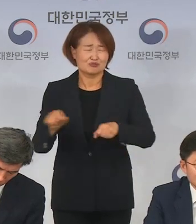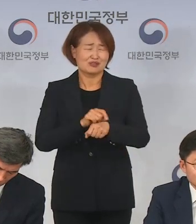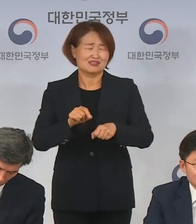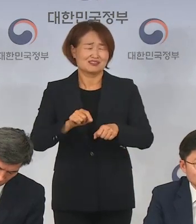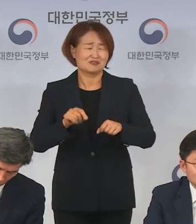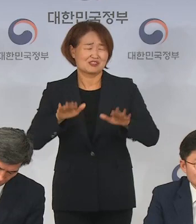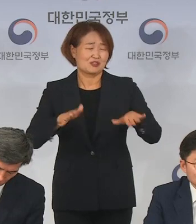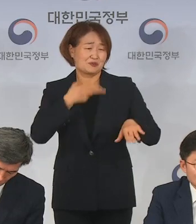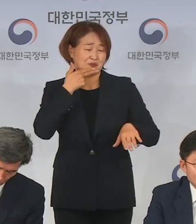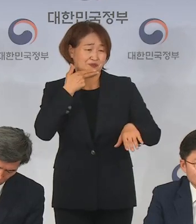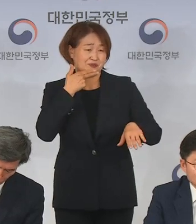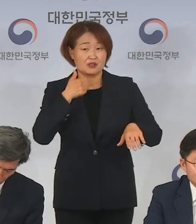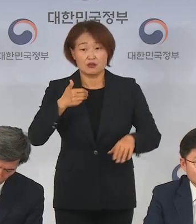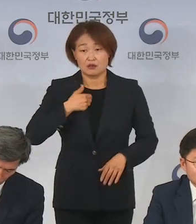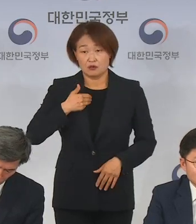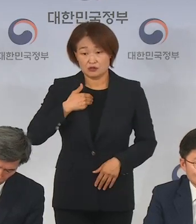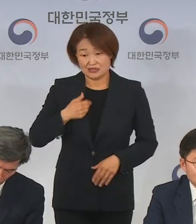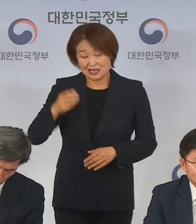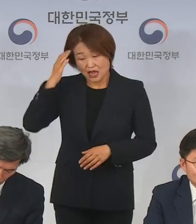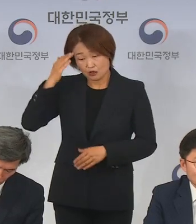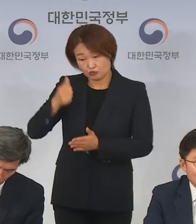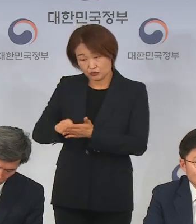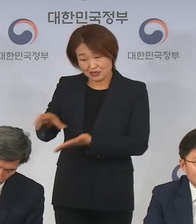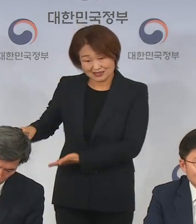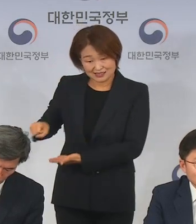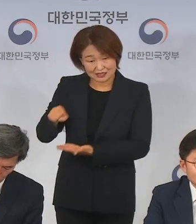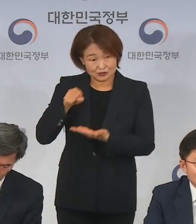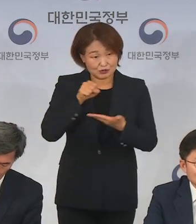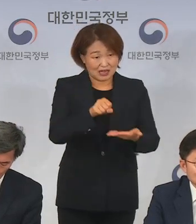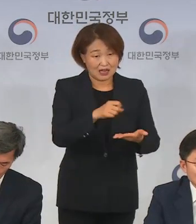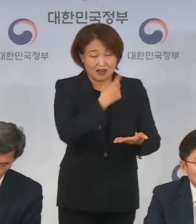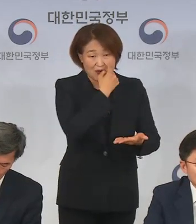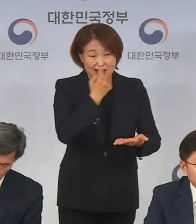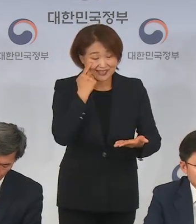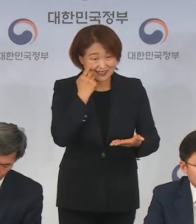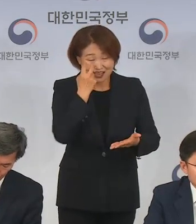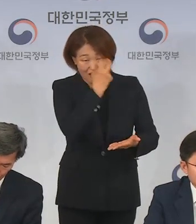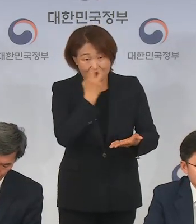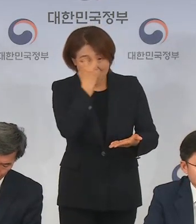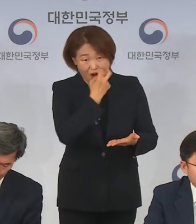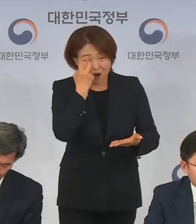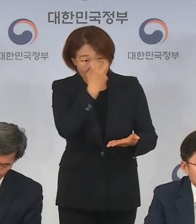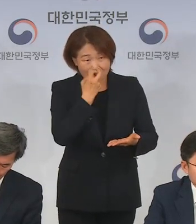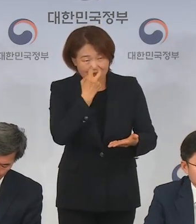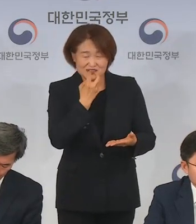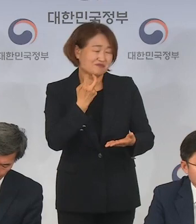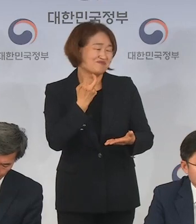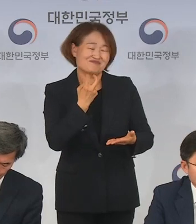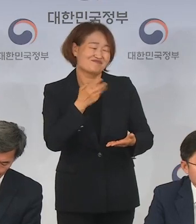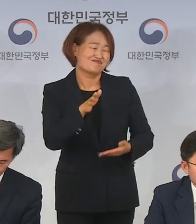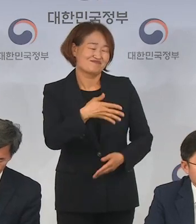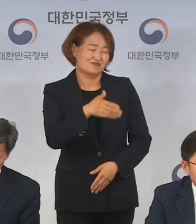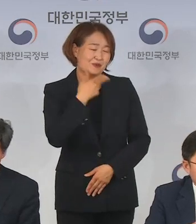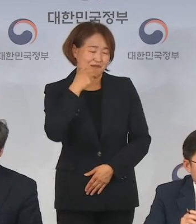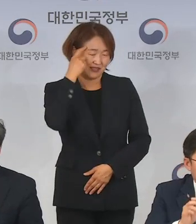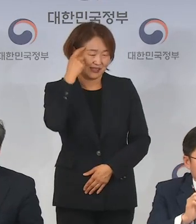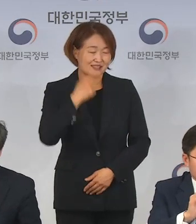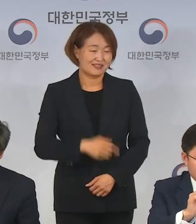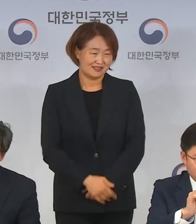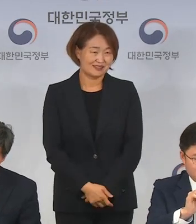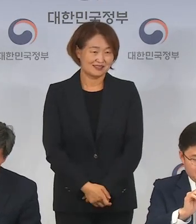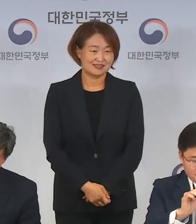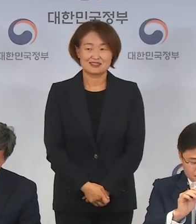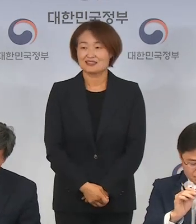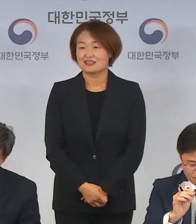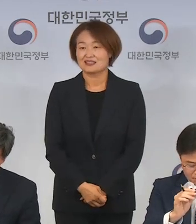하고요. 기본적으로 저희가 저희 장비를 갖고 가서 확인하고 점검해야 될 사항은 있지 않다고 지금 판단을 하고 있습니다.